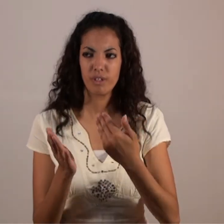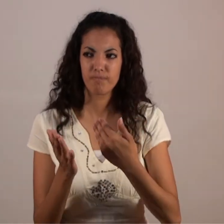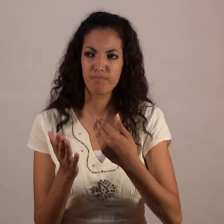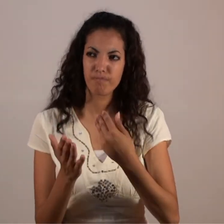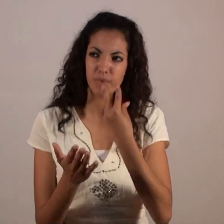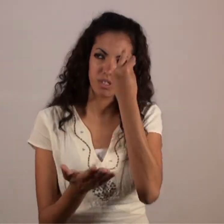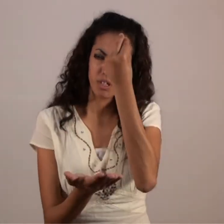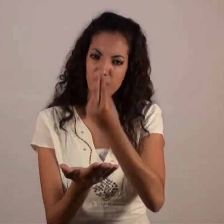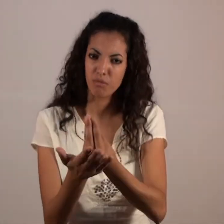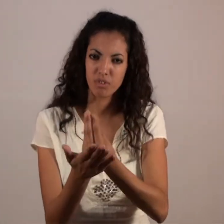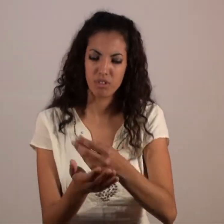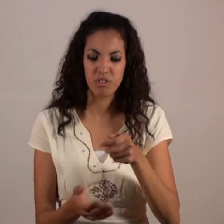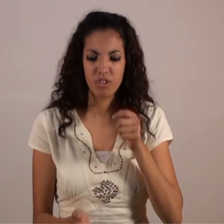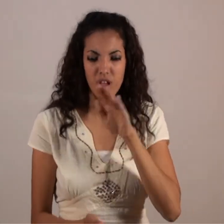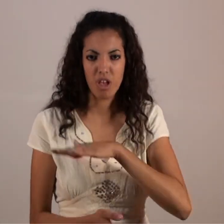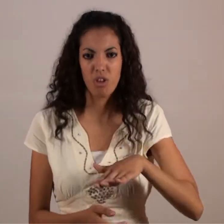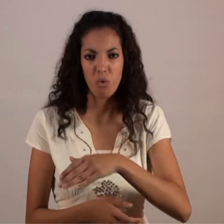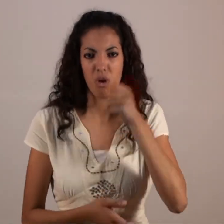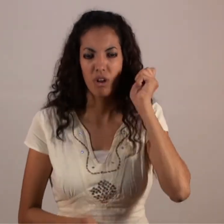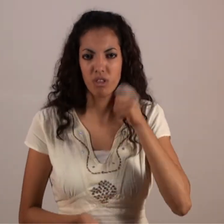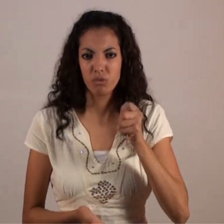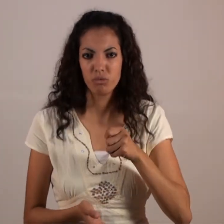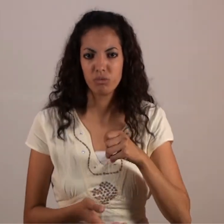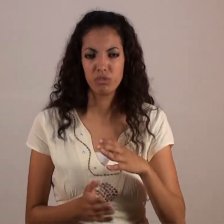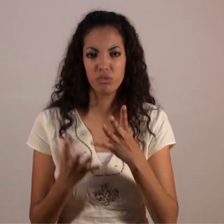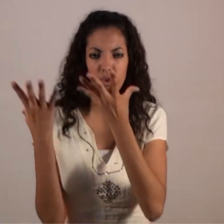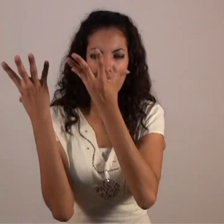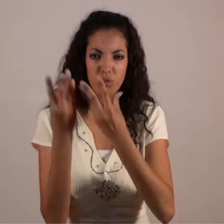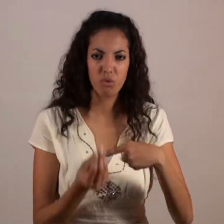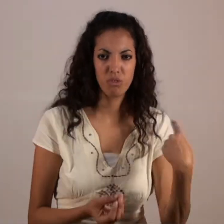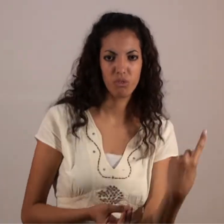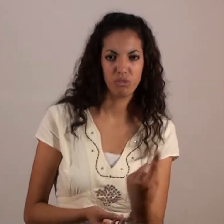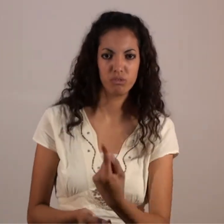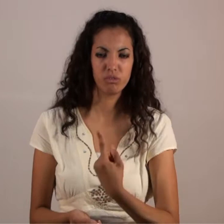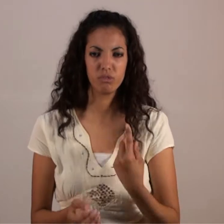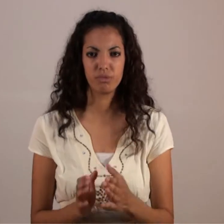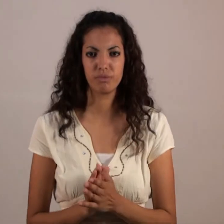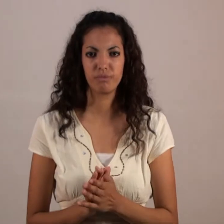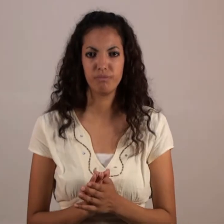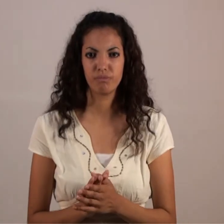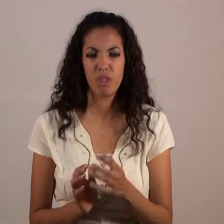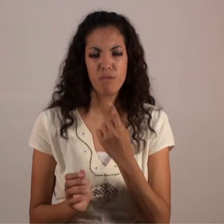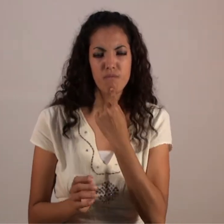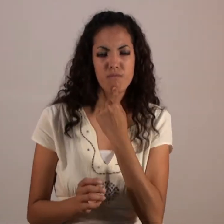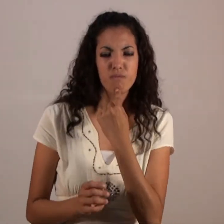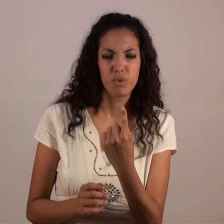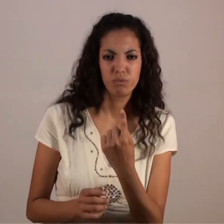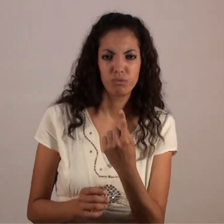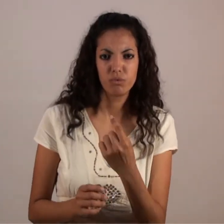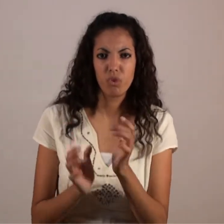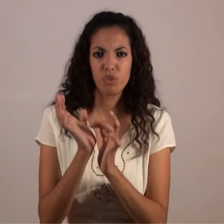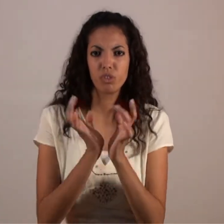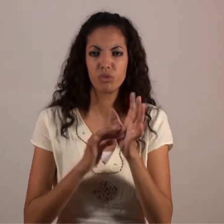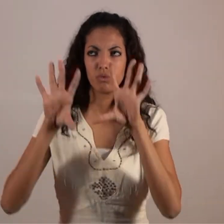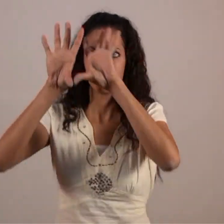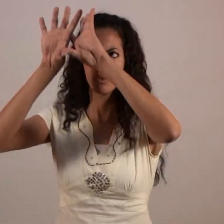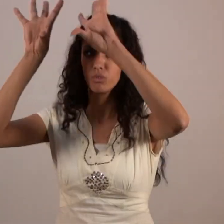Jesús está en el cielo por nosotros. ¿Qué significa esto? ¿Cómo puedes obtener seguridad y certeza de